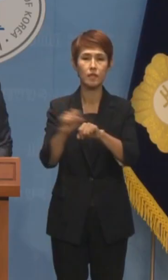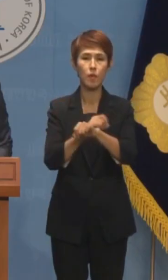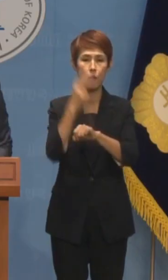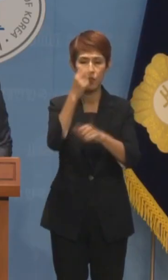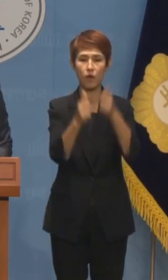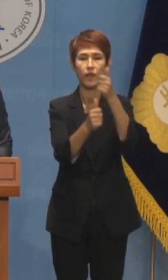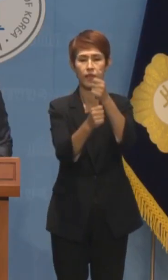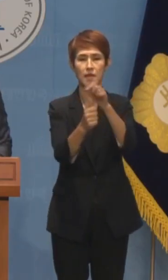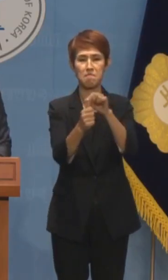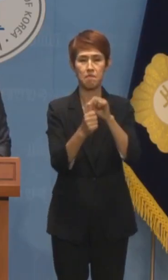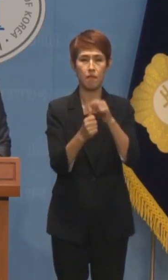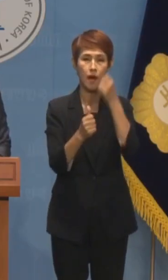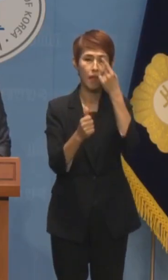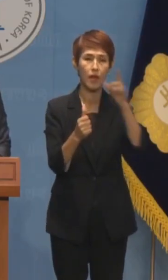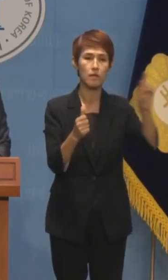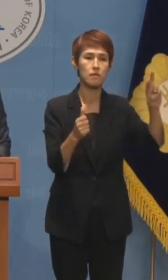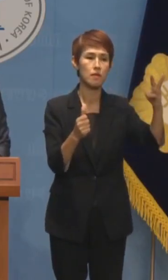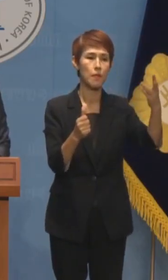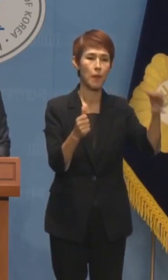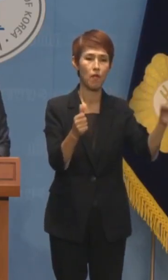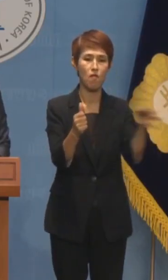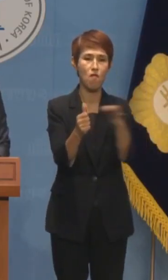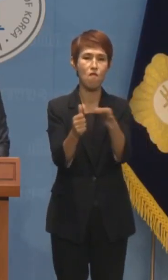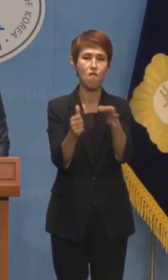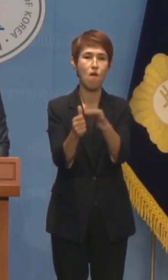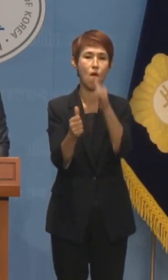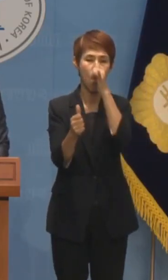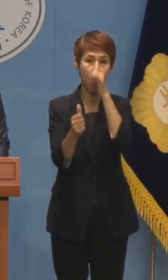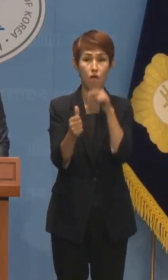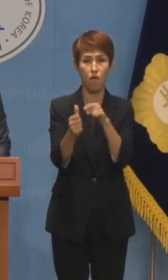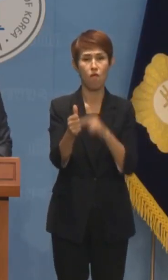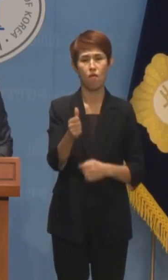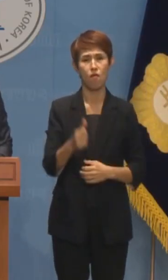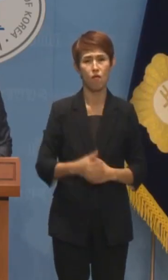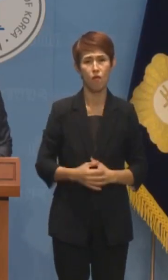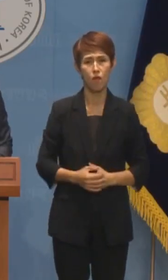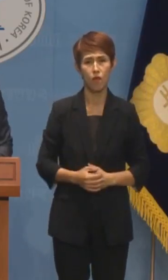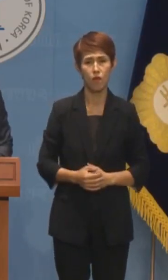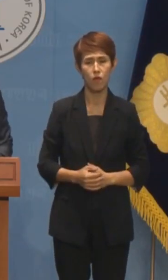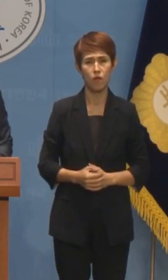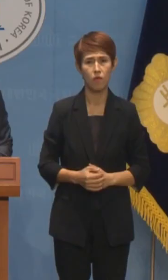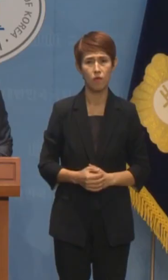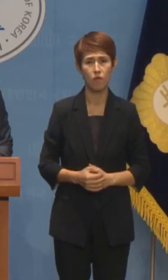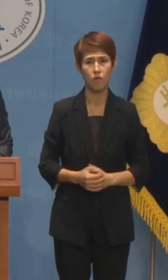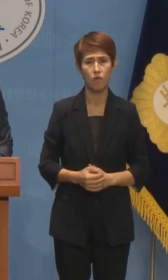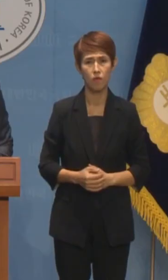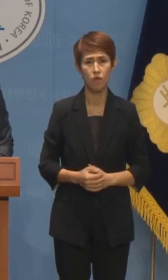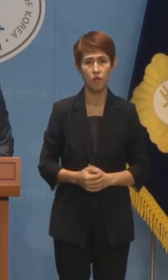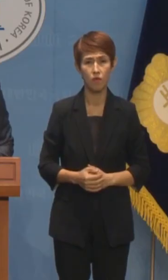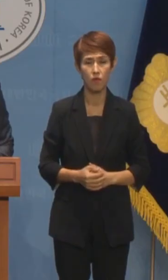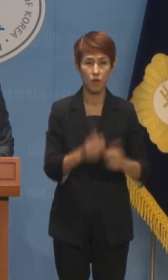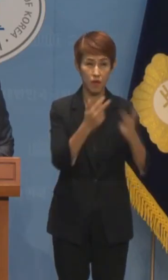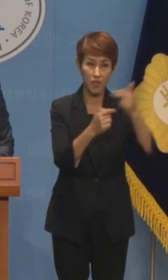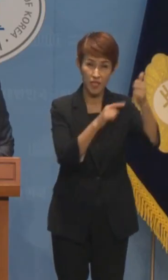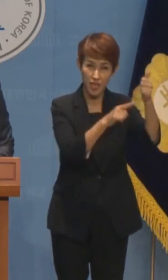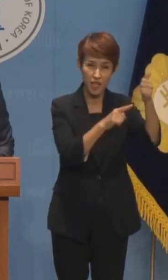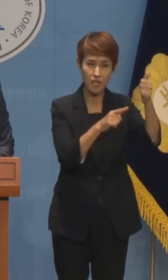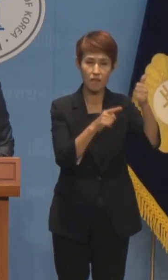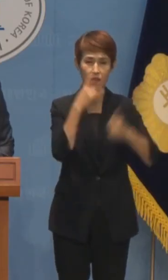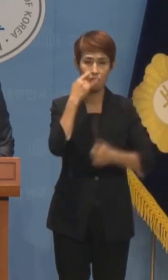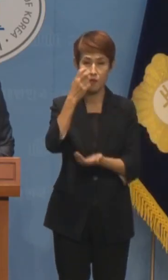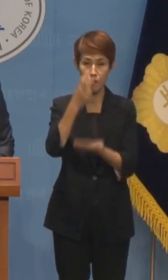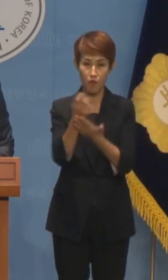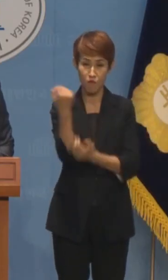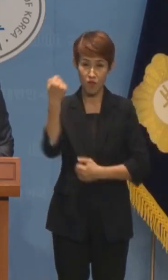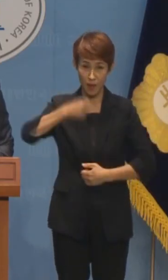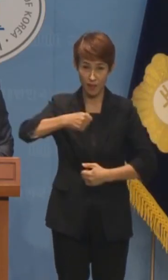임명해 월 300만 이상의 보수를 받게 했습니다. 이는 이기흥 회장이 정관 위반에 대한 해석을